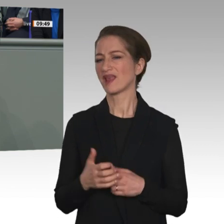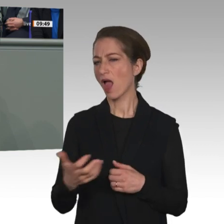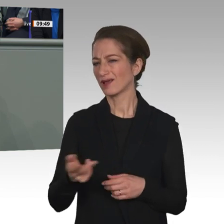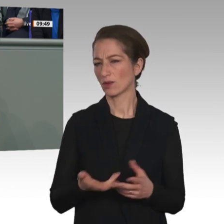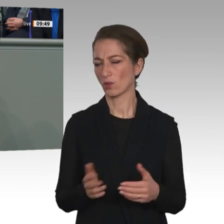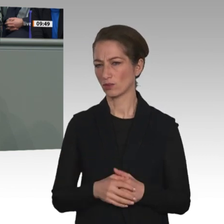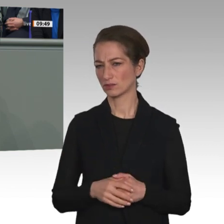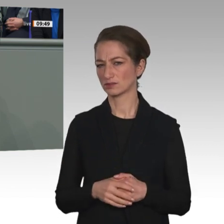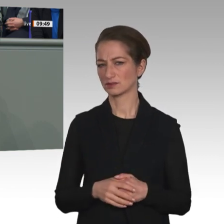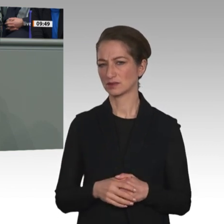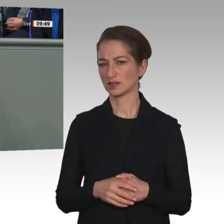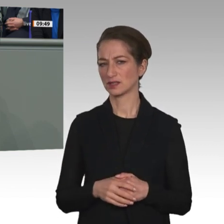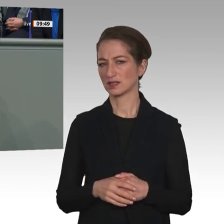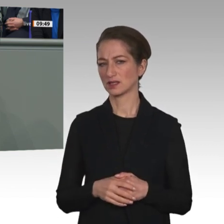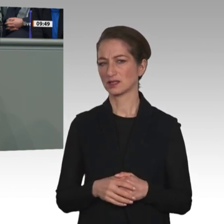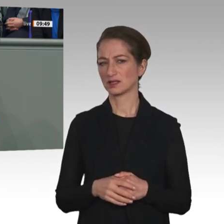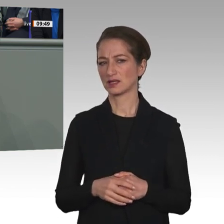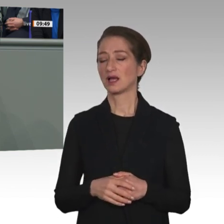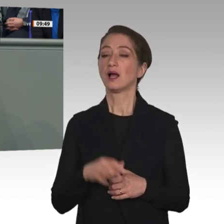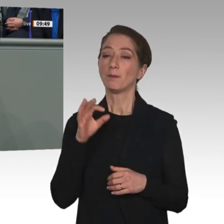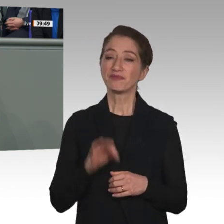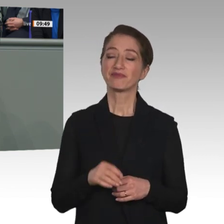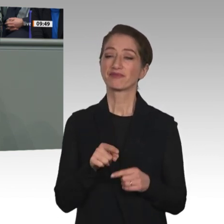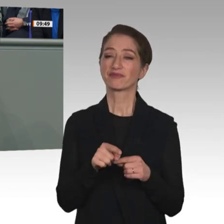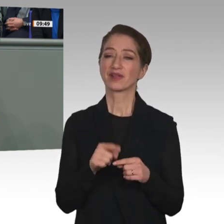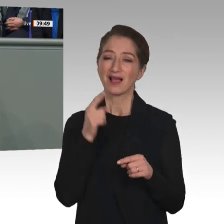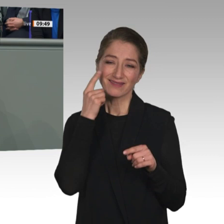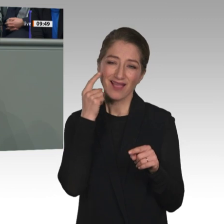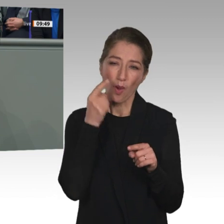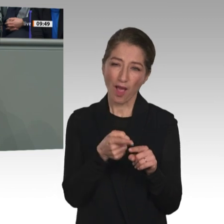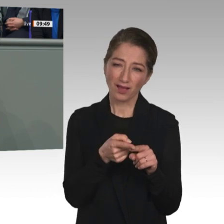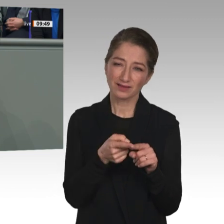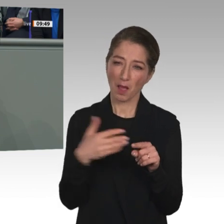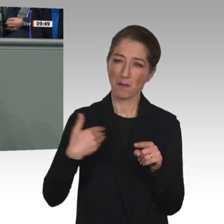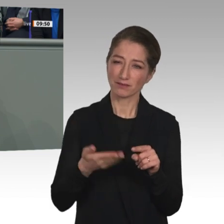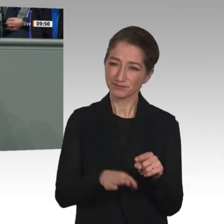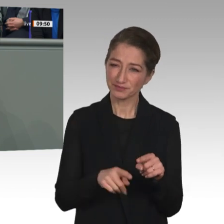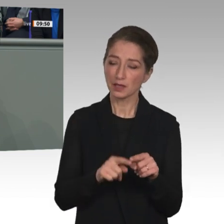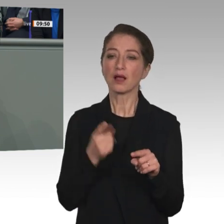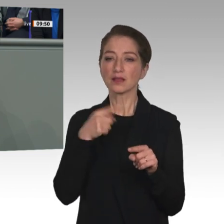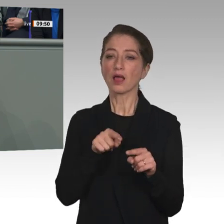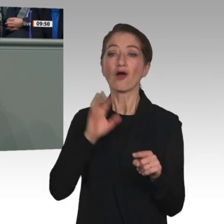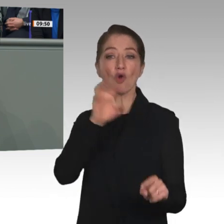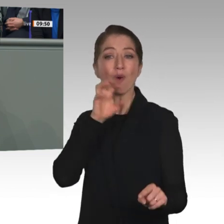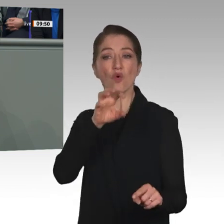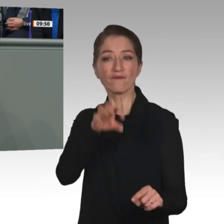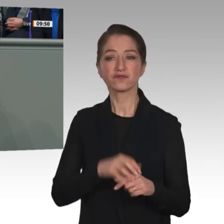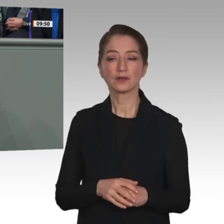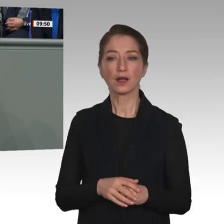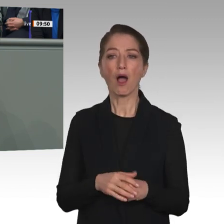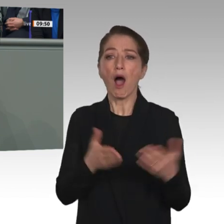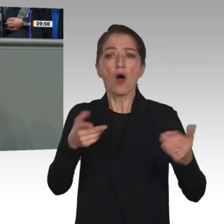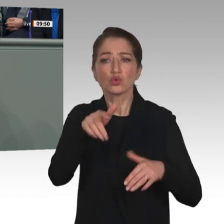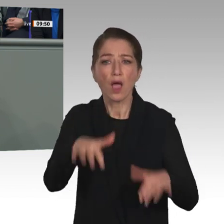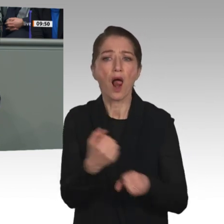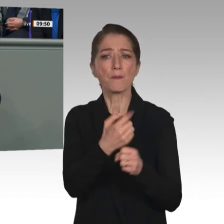haben, statt trauern zu dürfen, rechtfertigen zu müssen, ihr Sohn sei doch so gut integriert gewesen, er hätte doch eine Arbeit